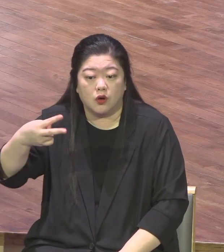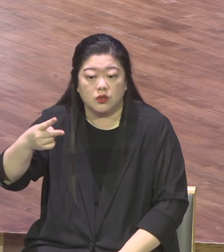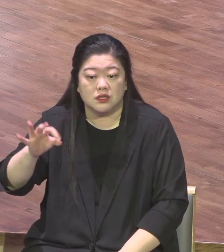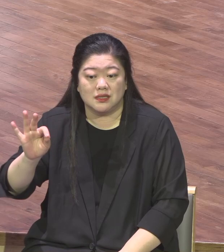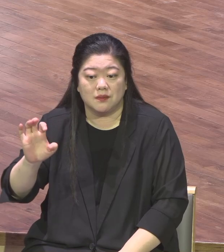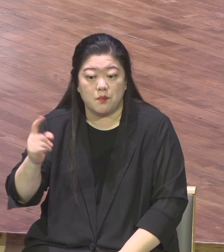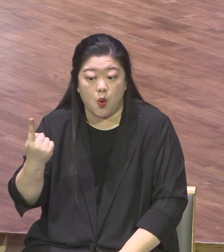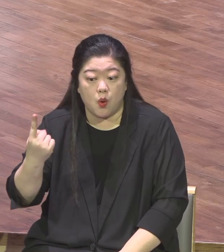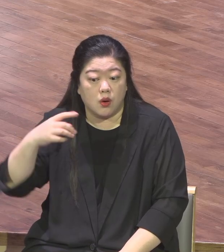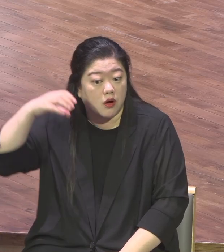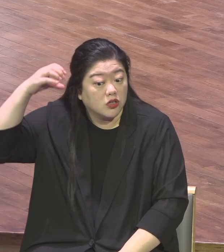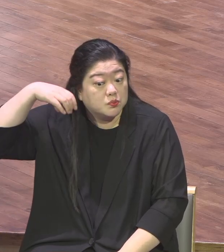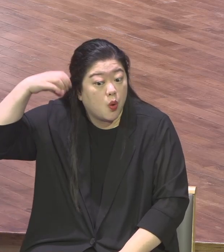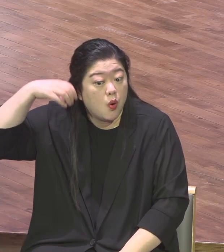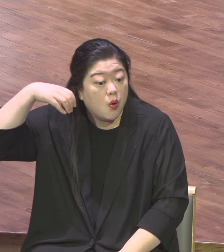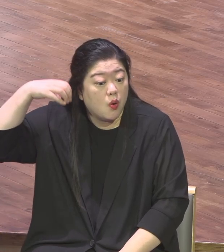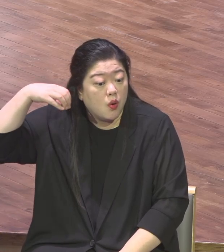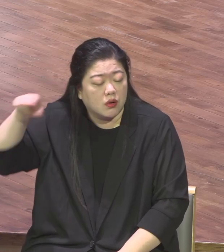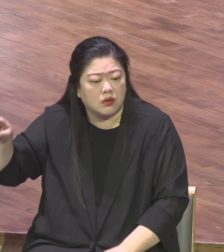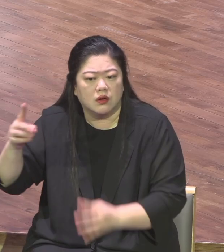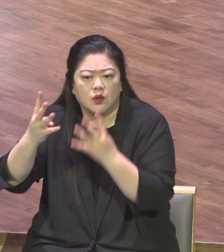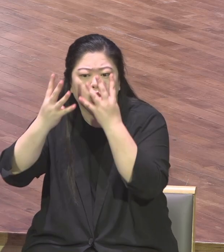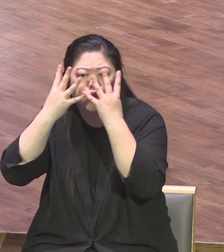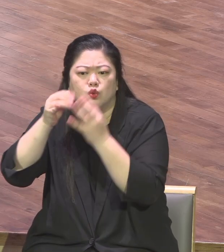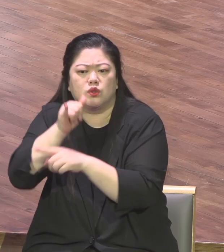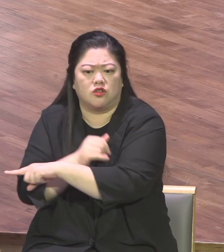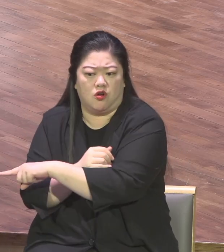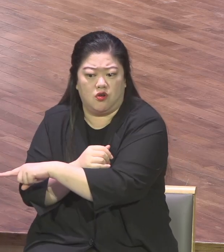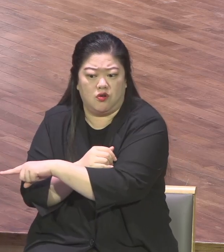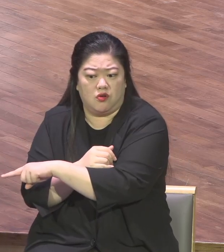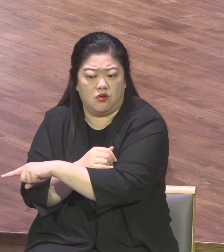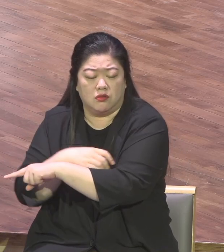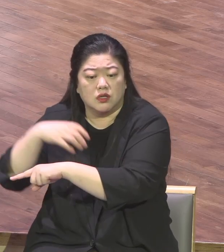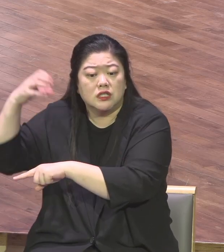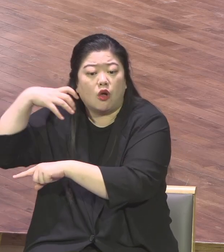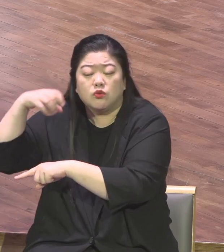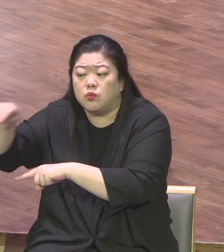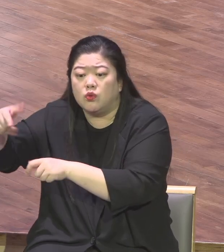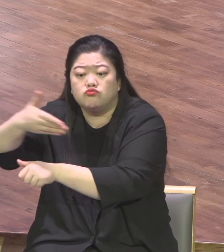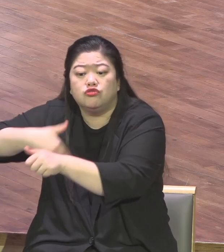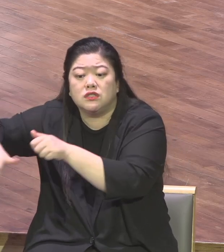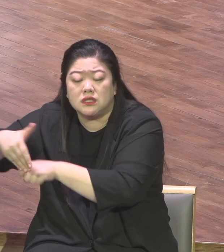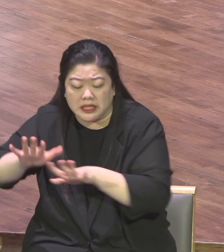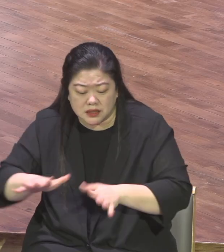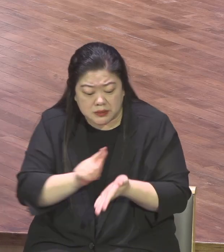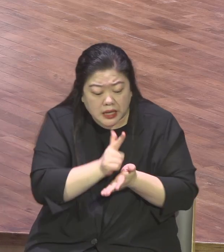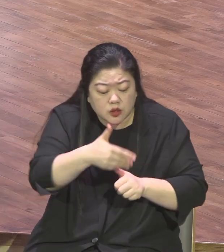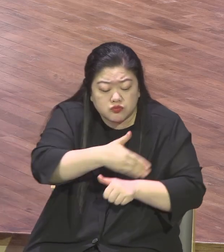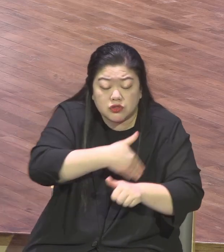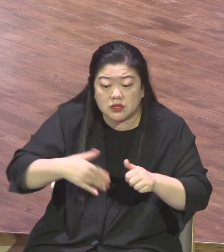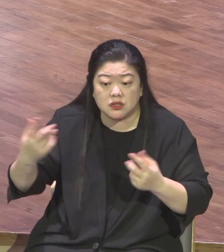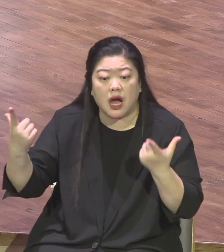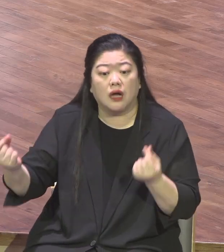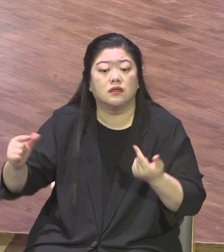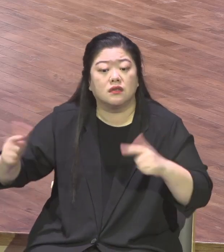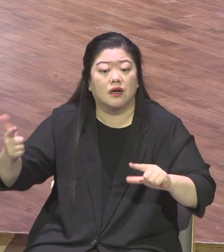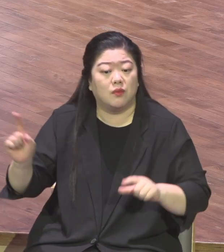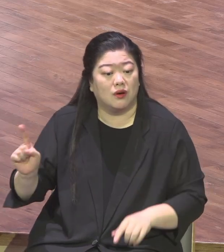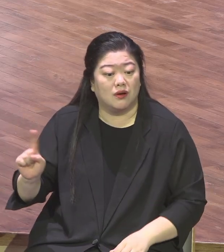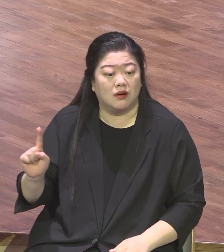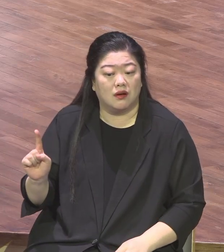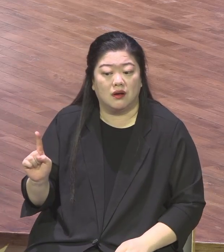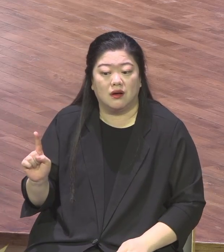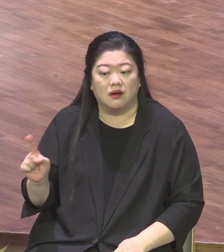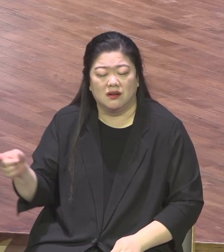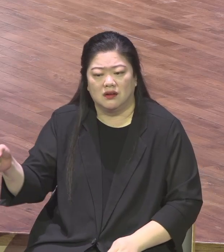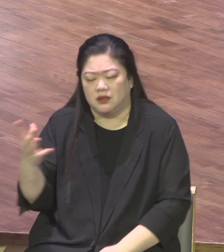나오고 딱 갇혀 있어야 돼. 죄 때문에 그걸 죄 때문에. 그 사람 죄 해방되면, 죄 해결되면 나와요 그냥 우리처럼.